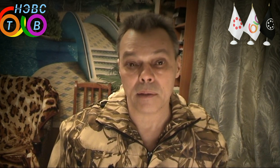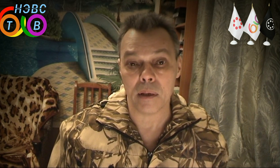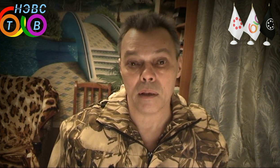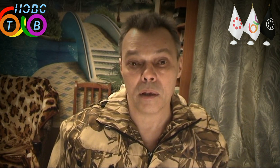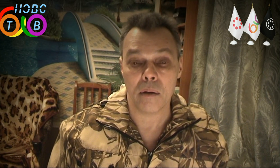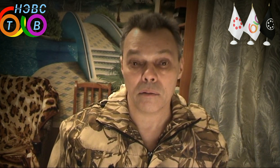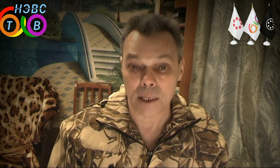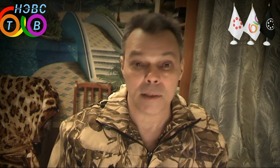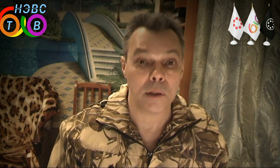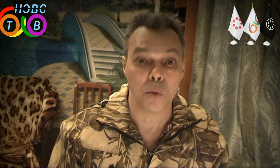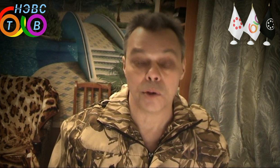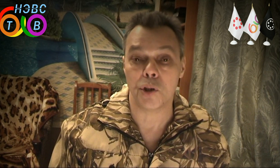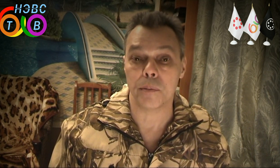предки, в частности, русичи.